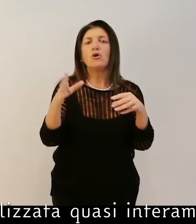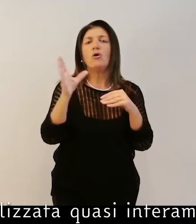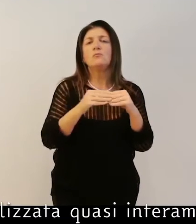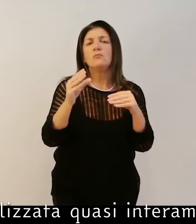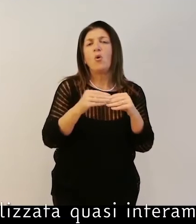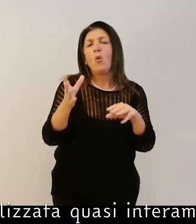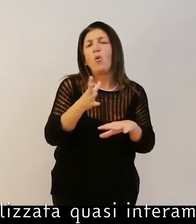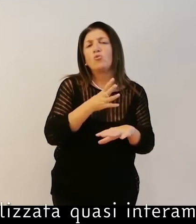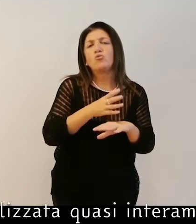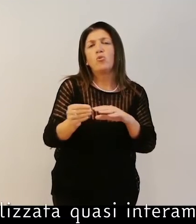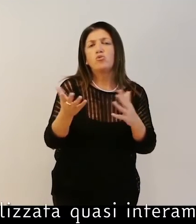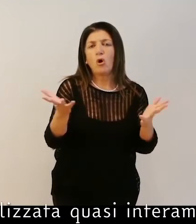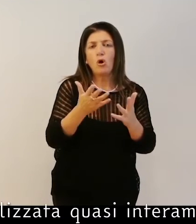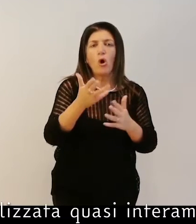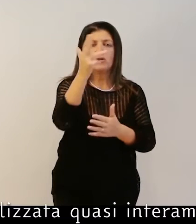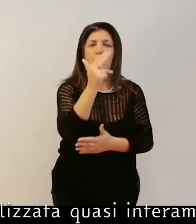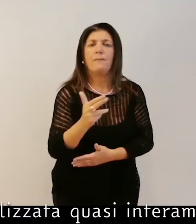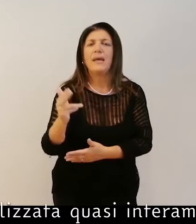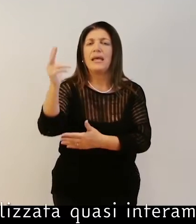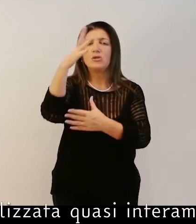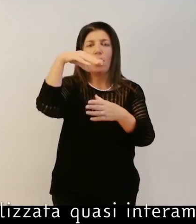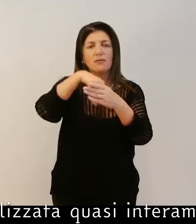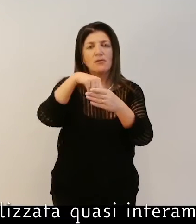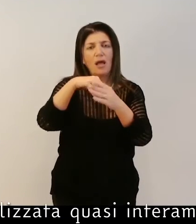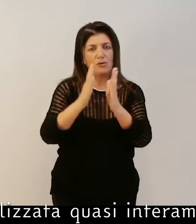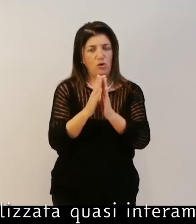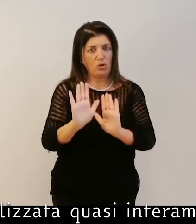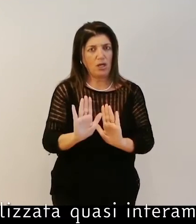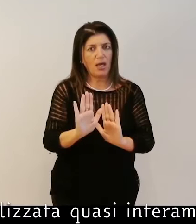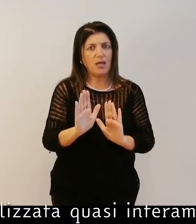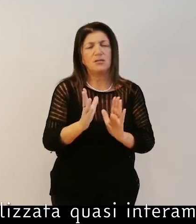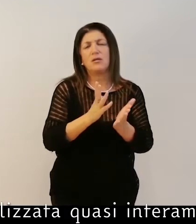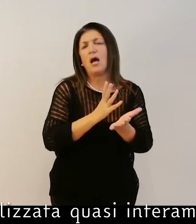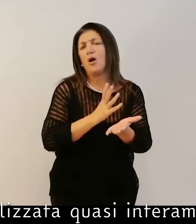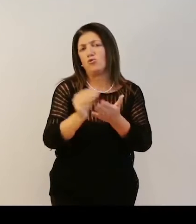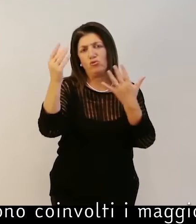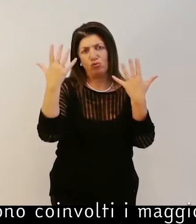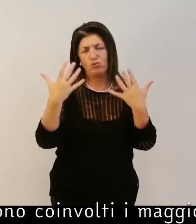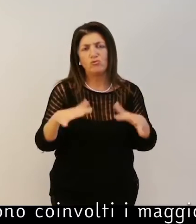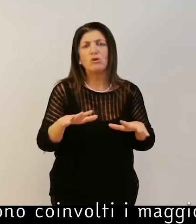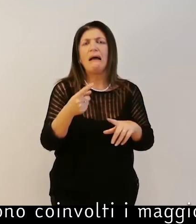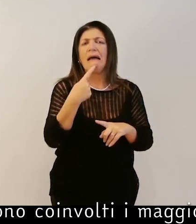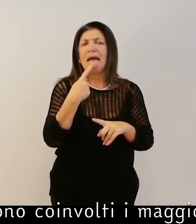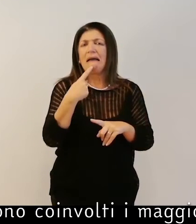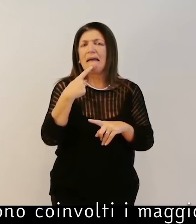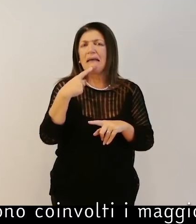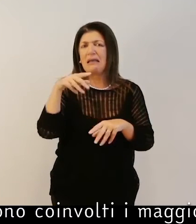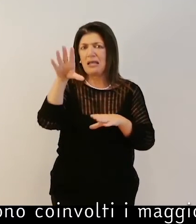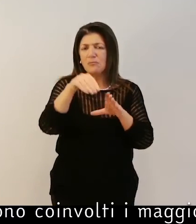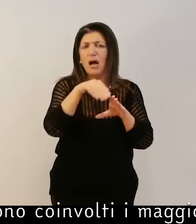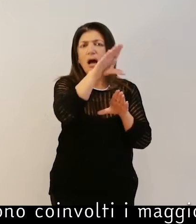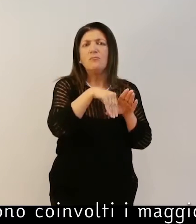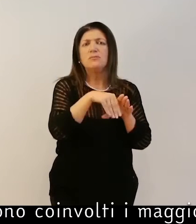interamente la decorazione pittorica e plastica dell'interno, Vi furono coinvolti i